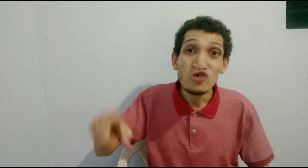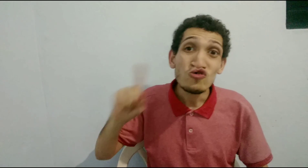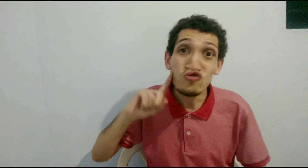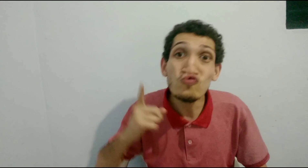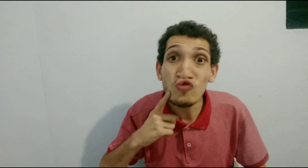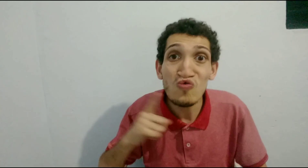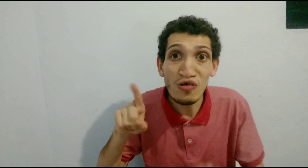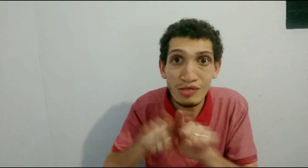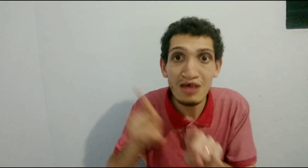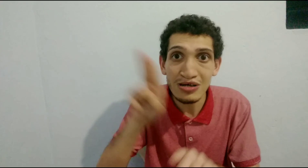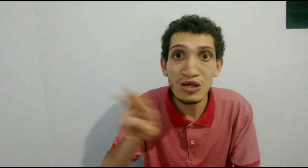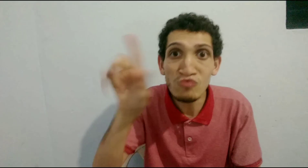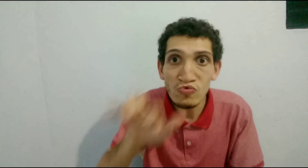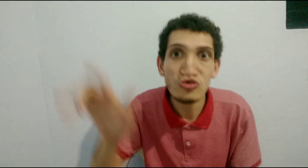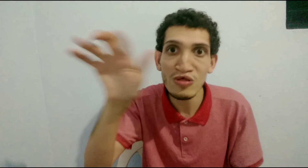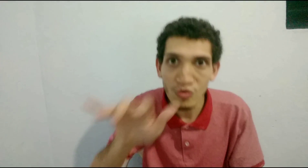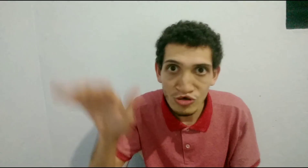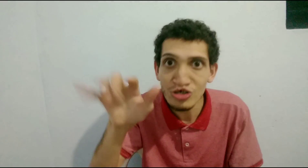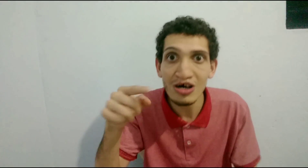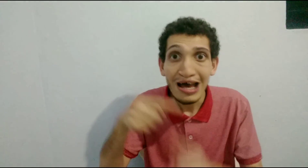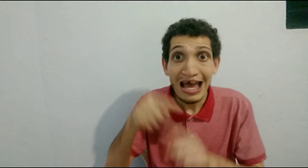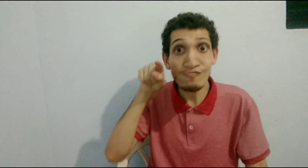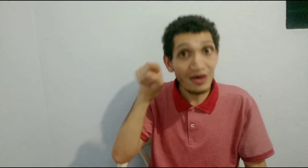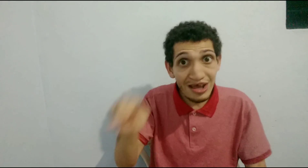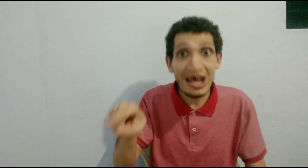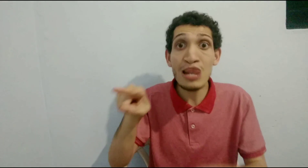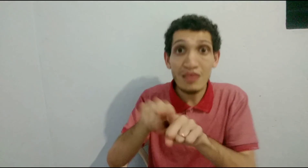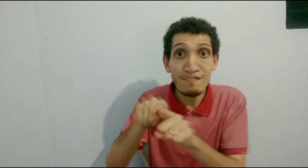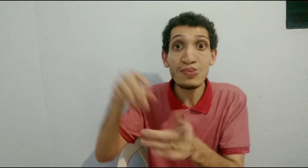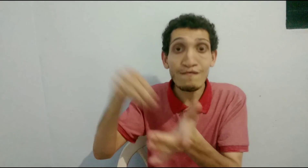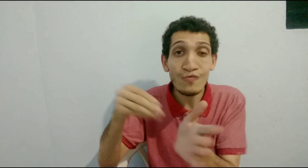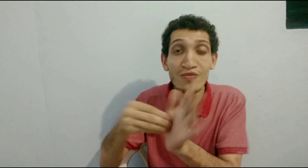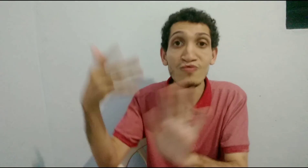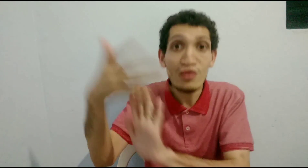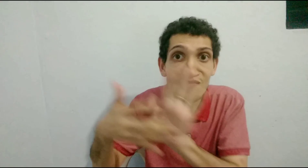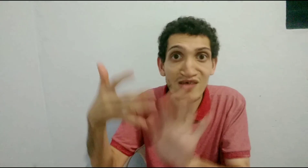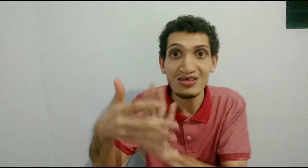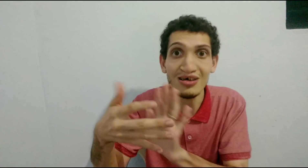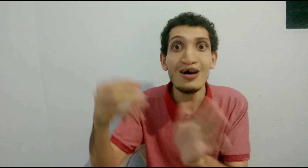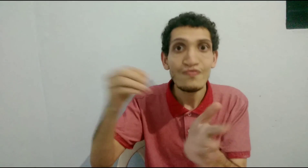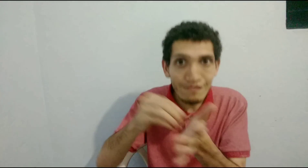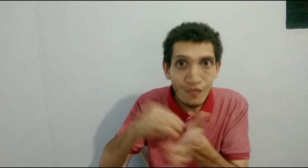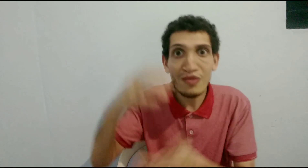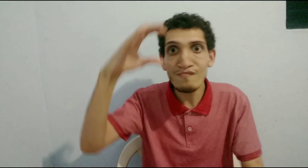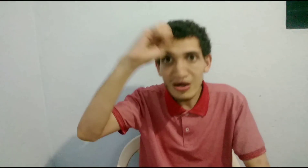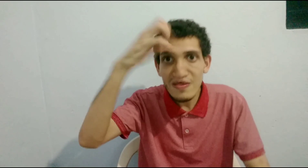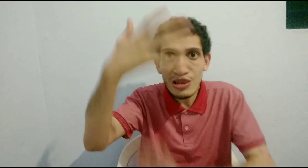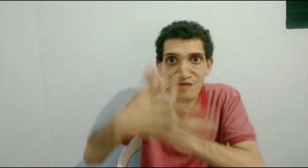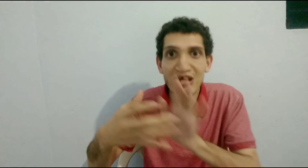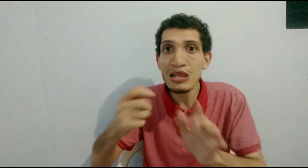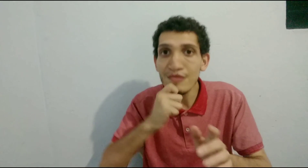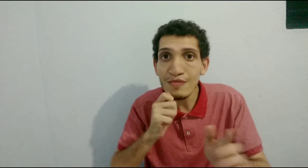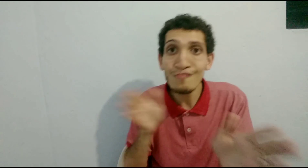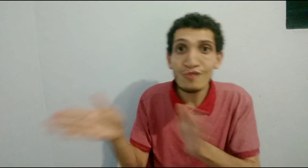surdos também fazendo muita metilologia, é porque ele também está faltando livros. Está faltando aprender livros. Ele está no